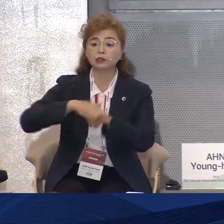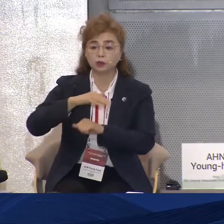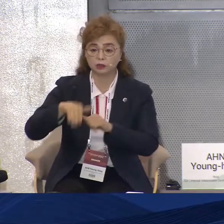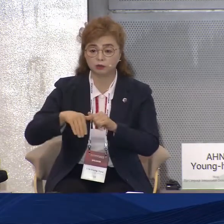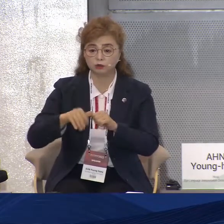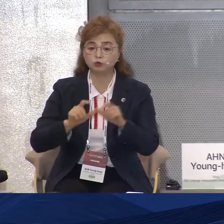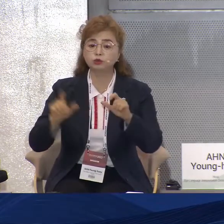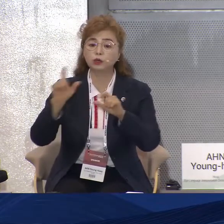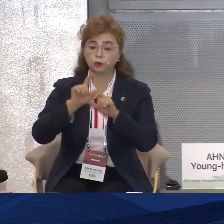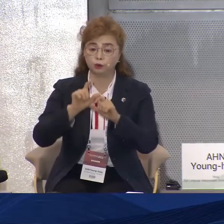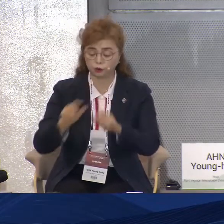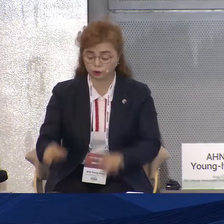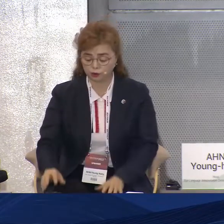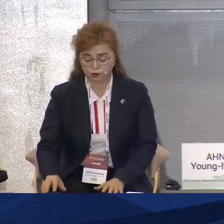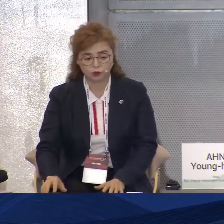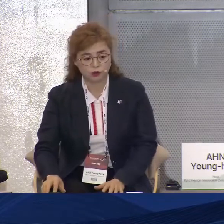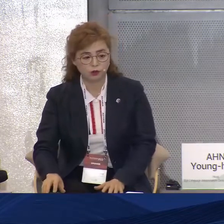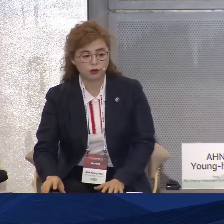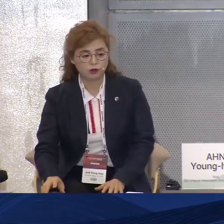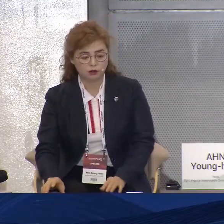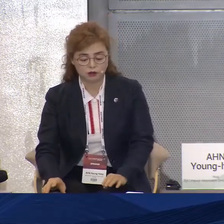지금 우리 환경에서는 추가로.